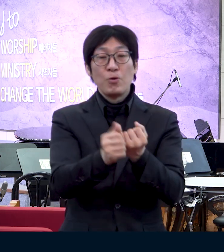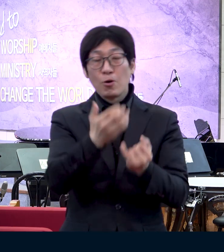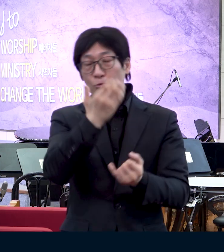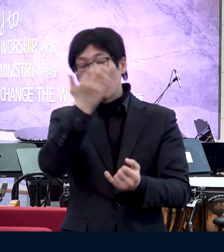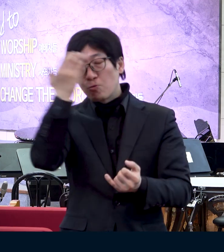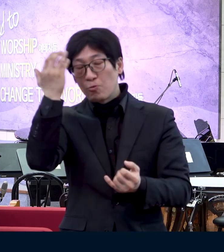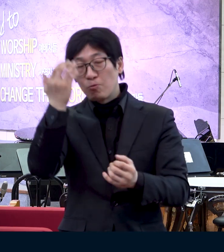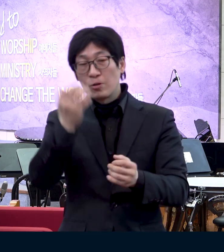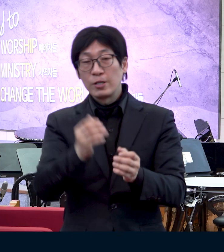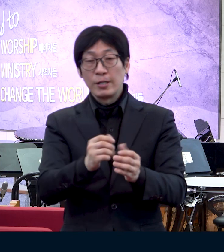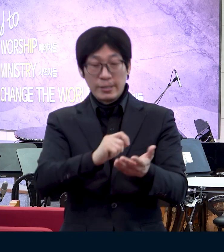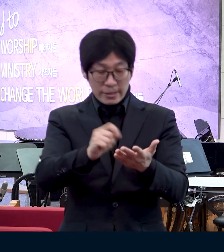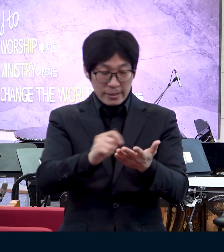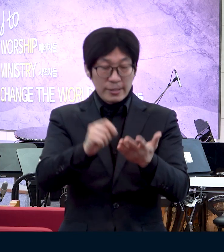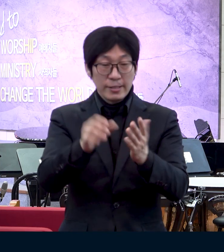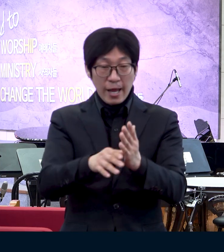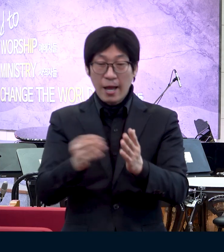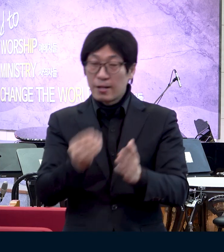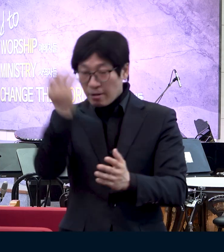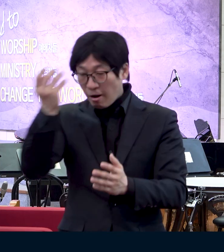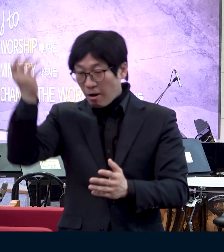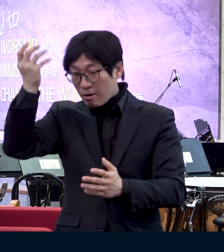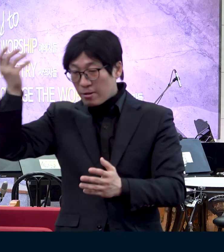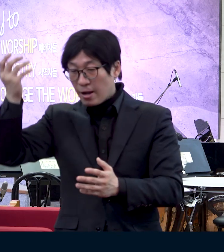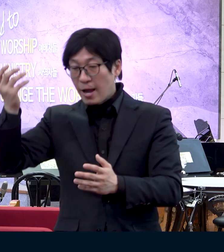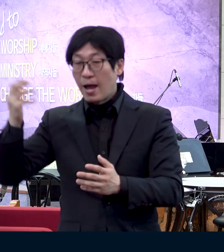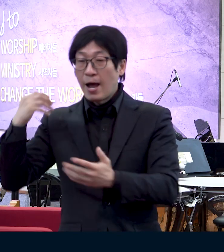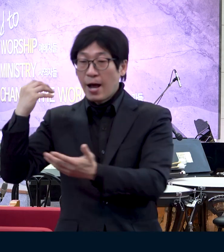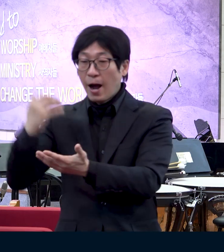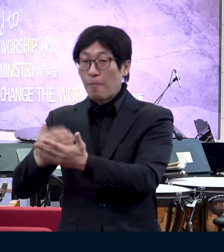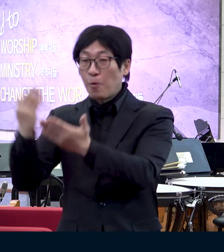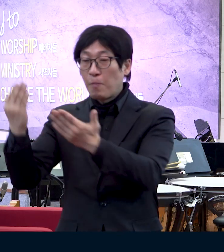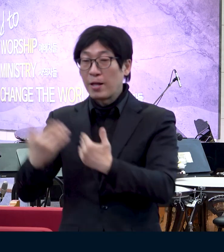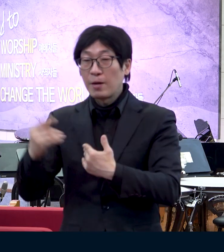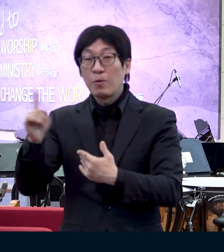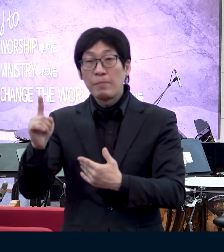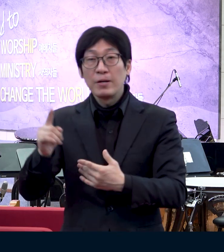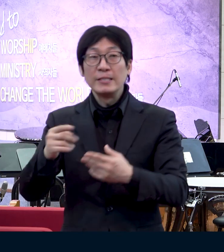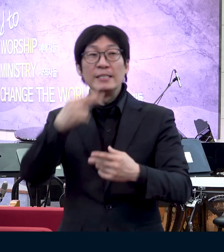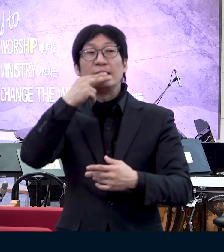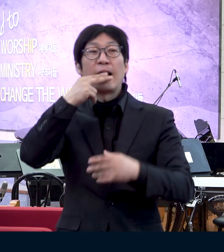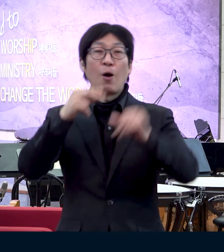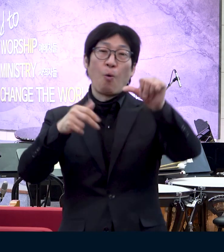제가 성령의 감동으로 이사야 5장의 포도원의 노래를 묵상하게 됐어요.